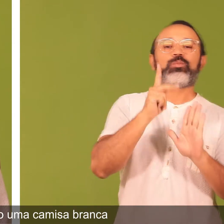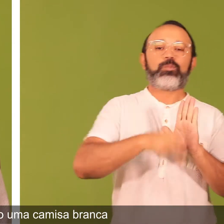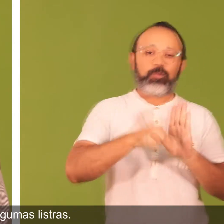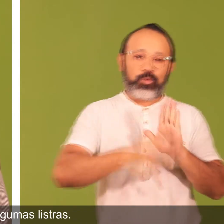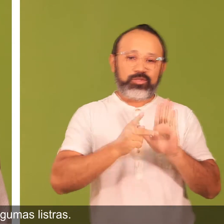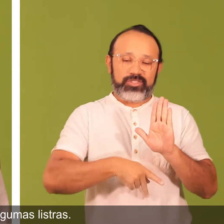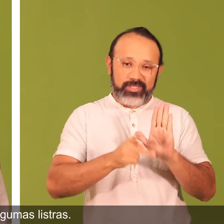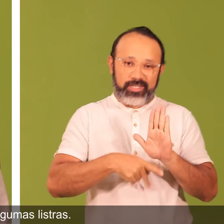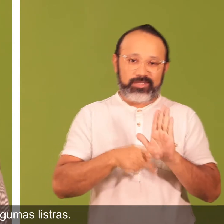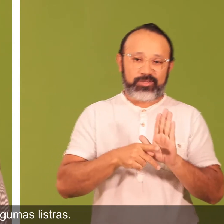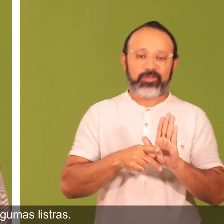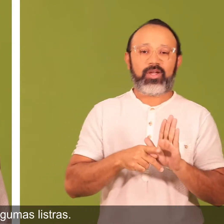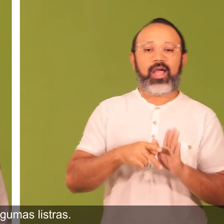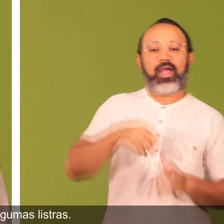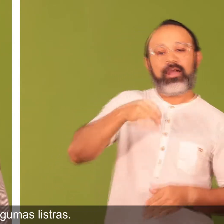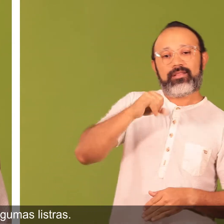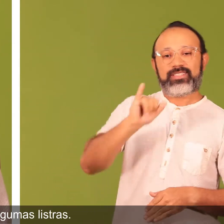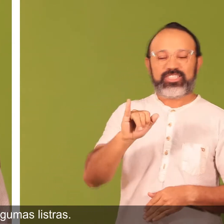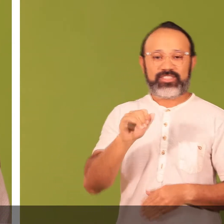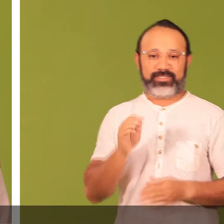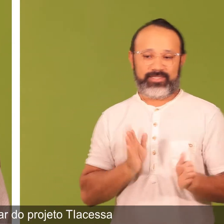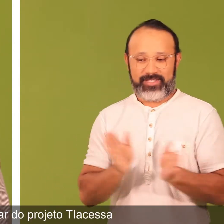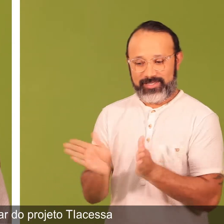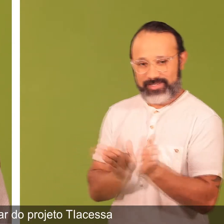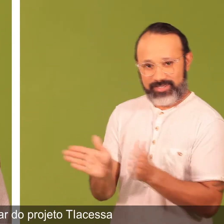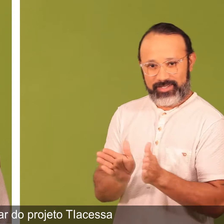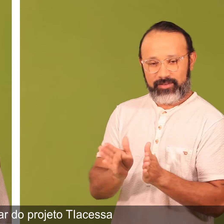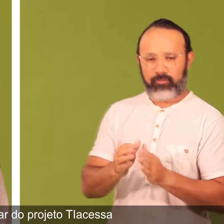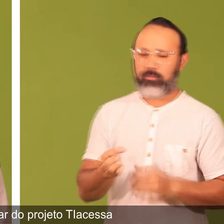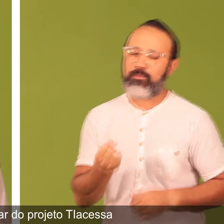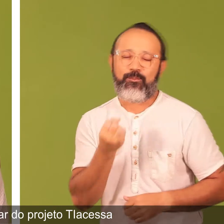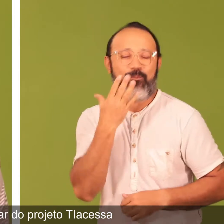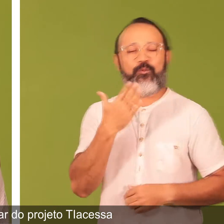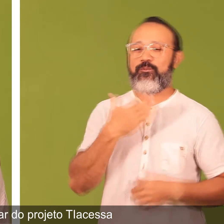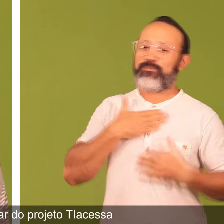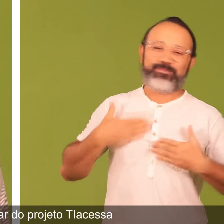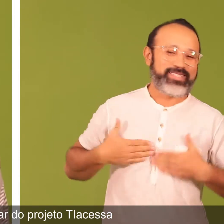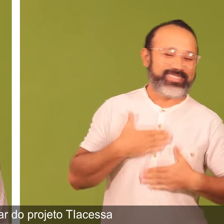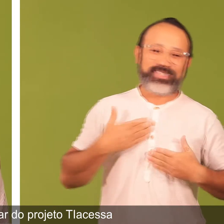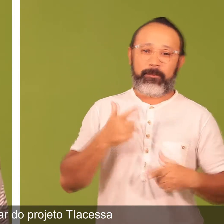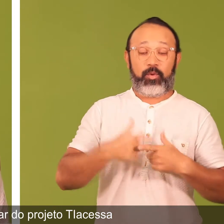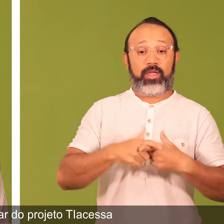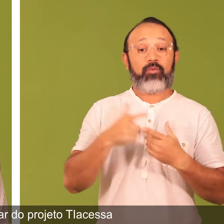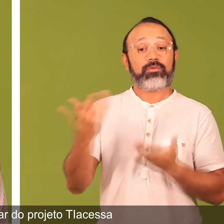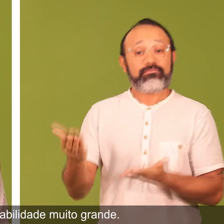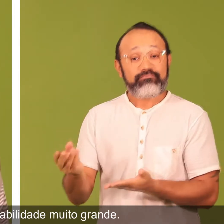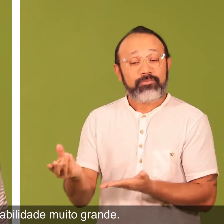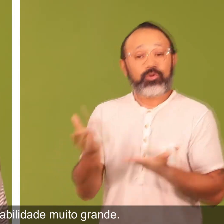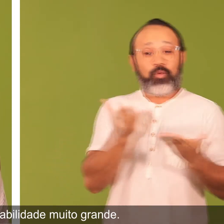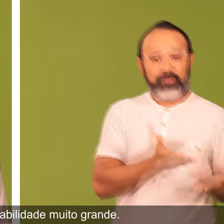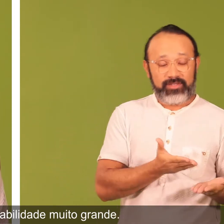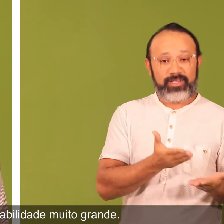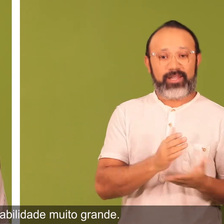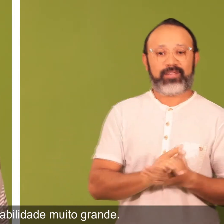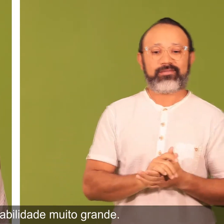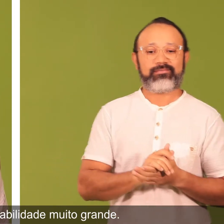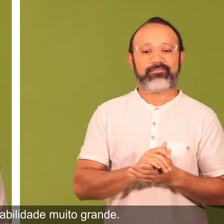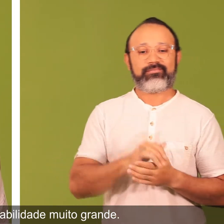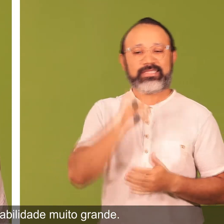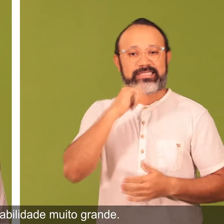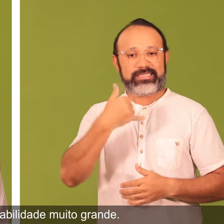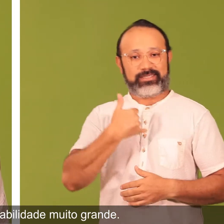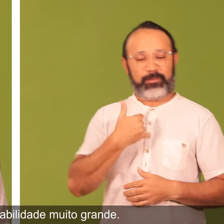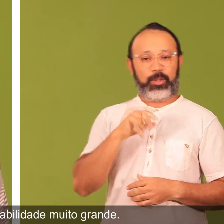branca com algumas listras if E participar do projeto que as essa foi uma